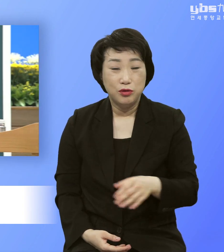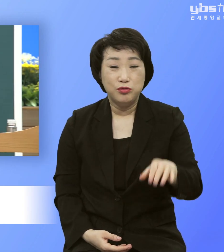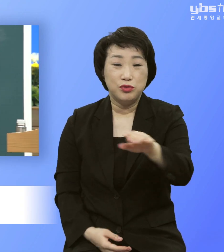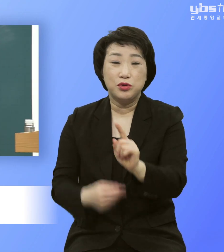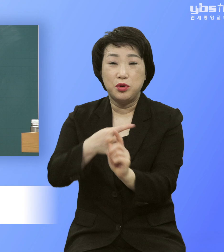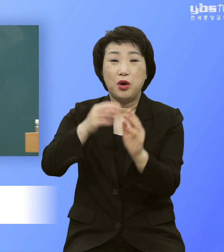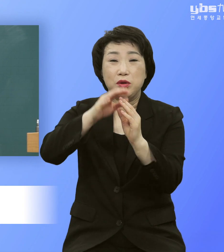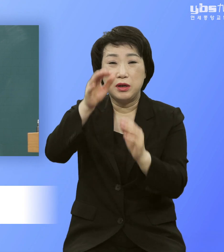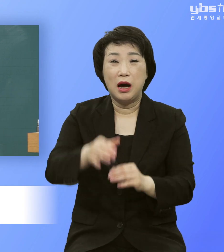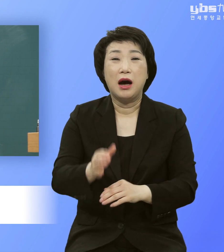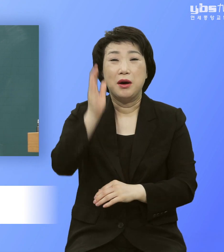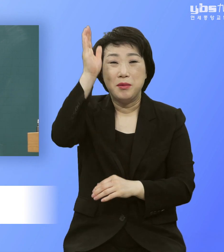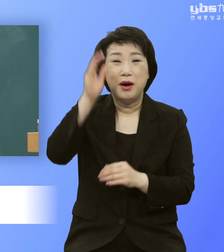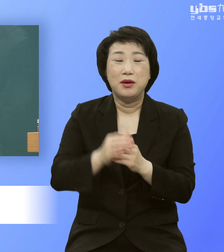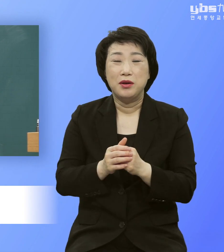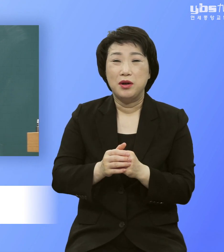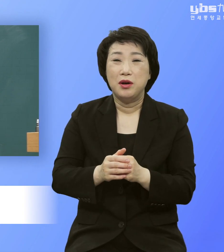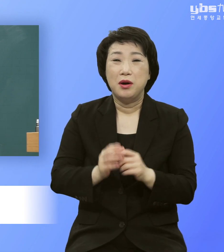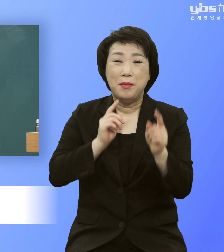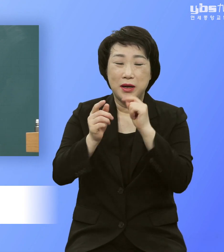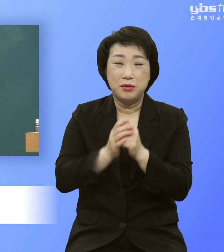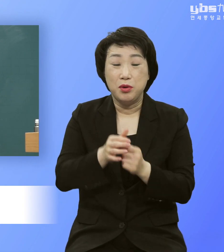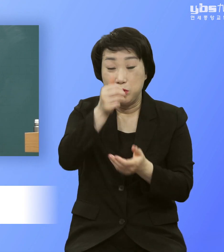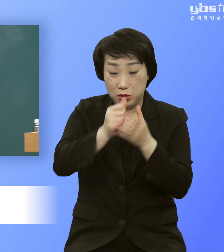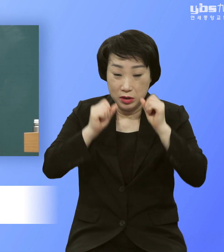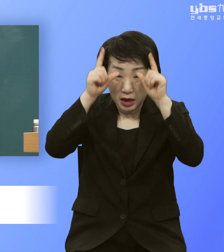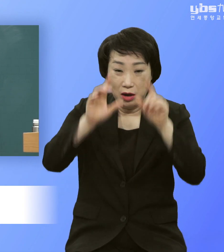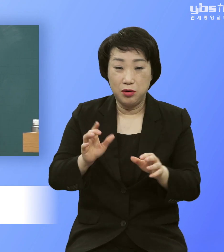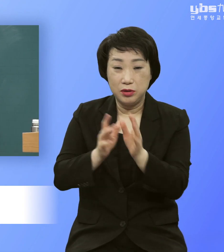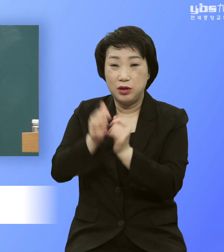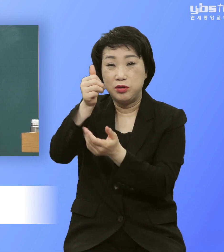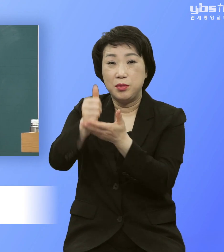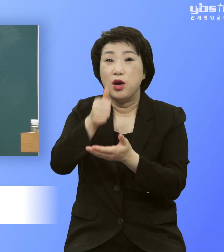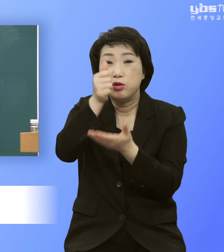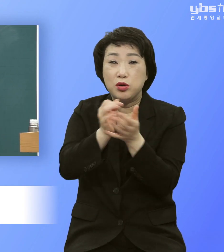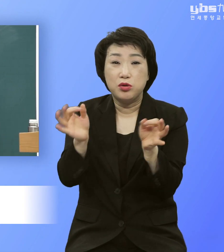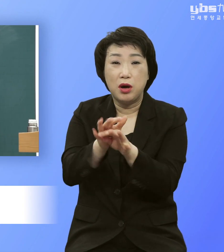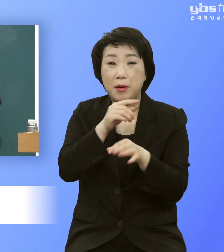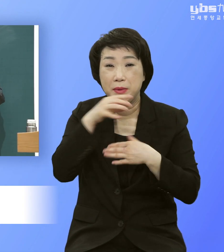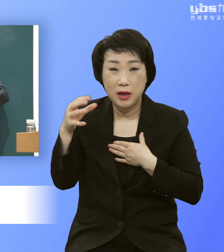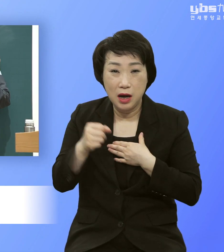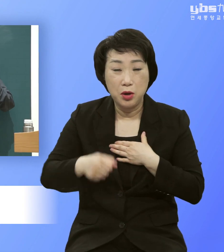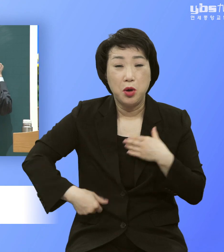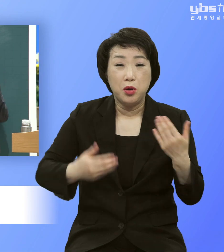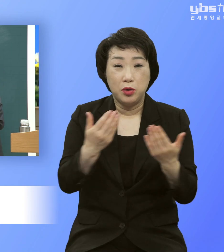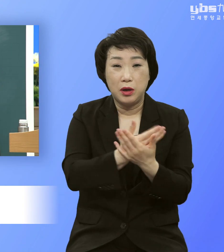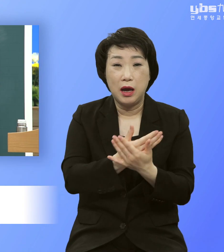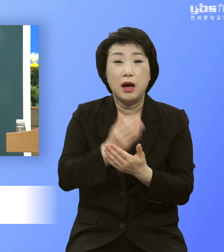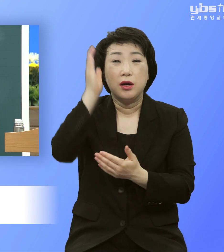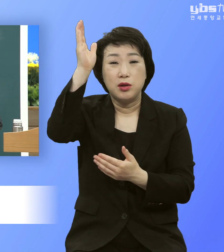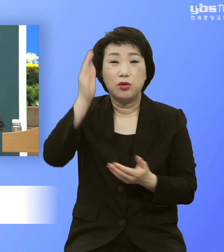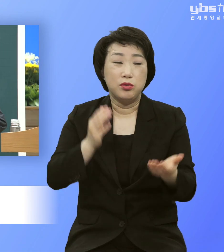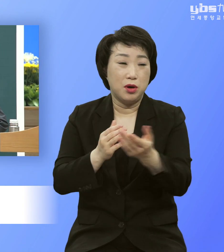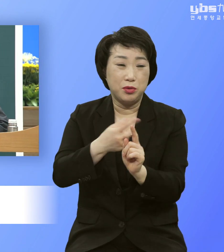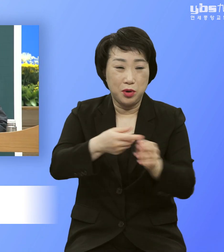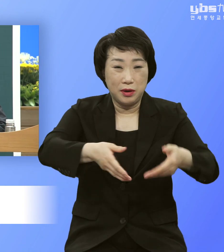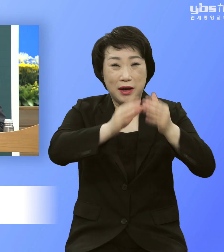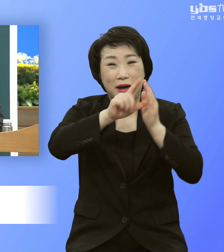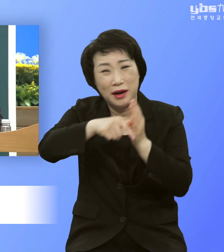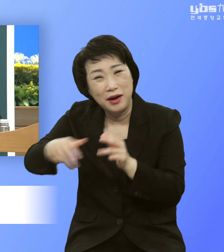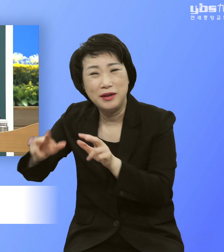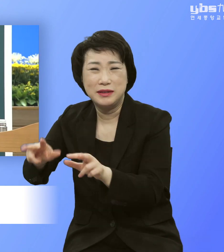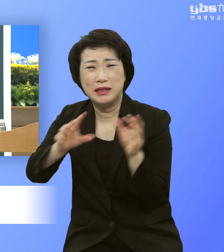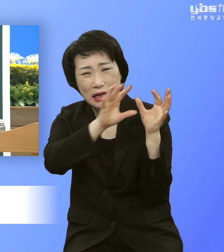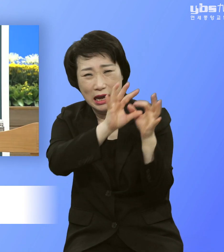연세중앙교회가 말씀으로 죄를 깨닫고 예수 그리스도의 속죄의 피 앞에 회개하라는 설교를 개척해서 오늘까지